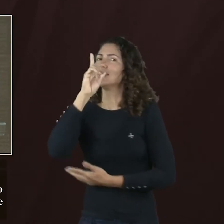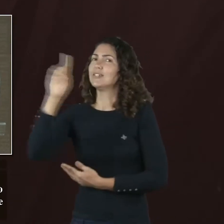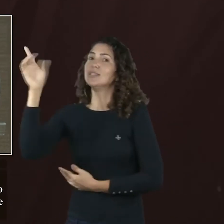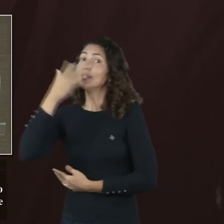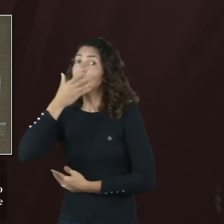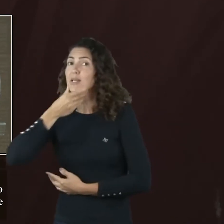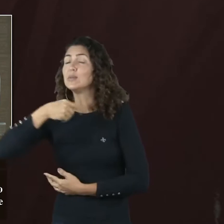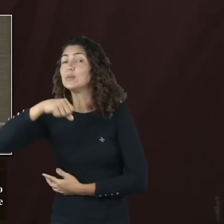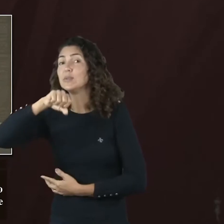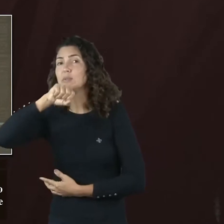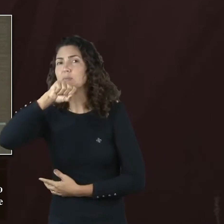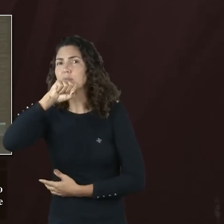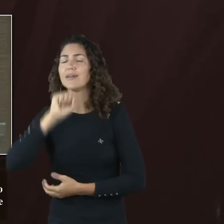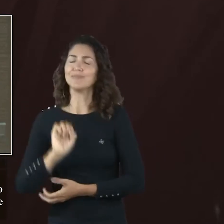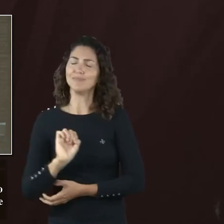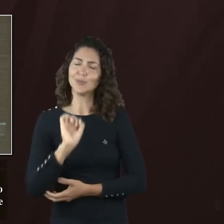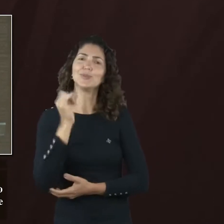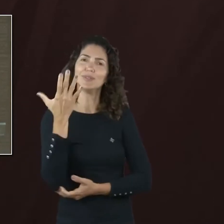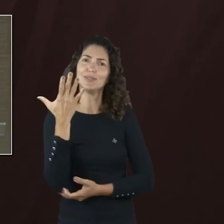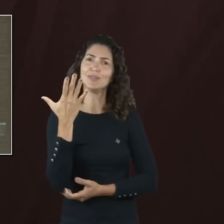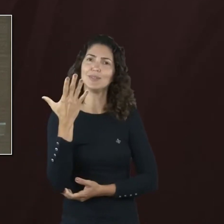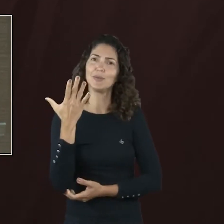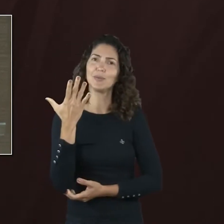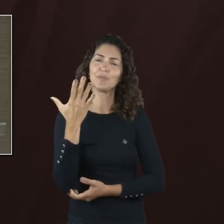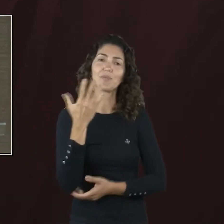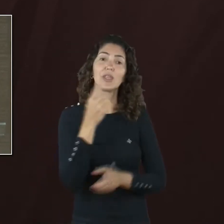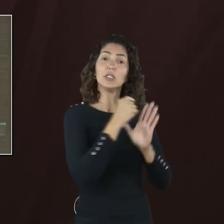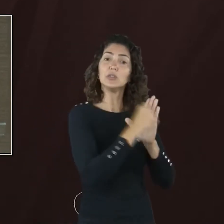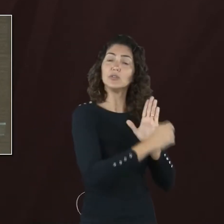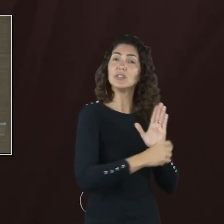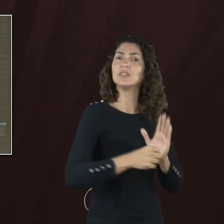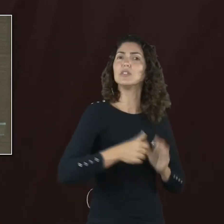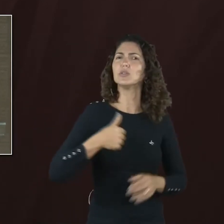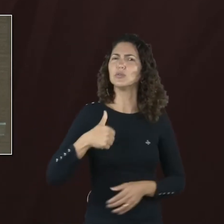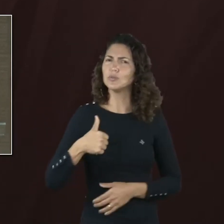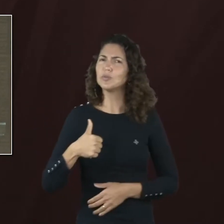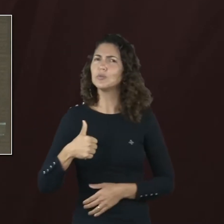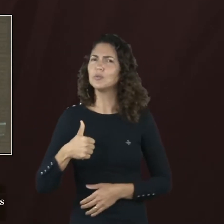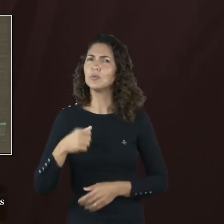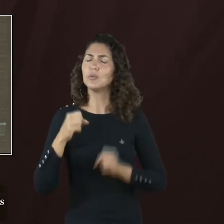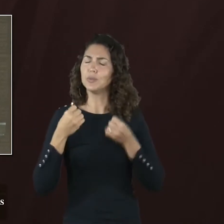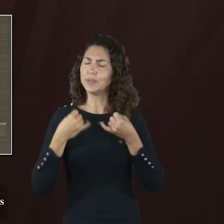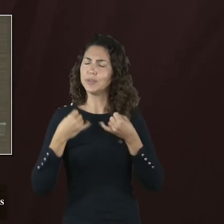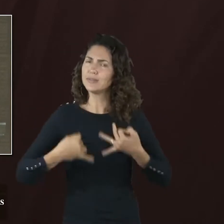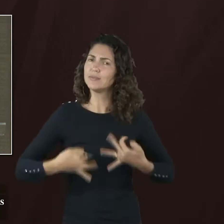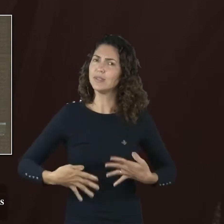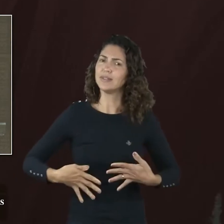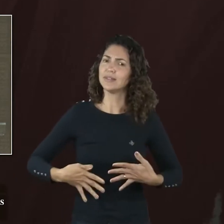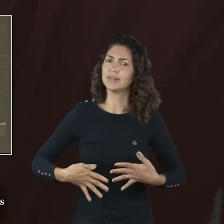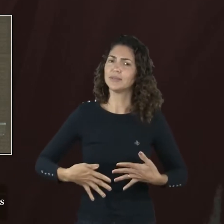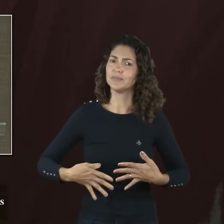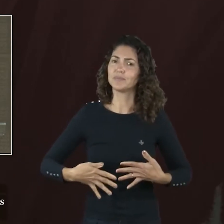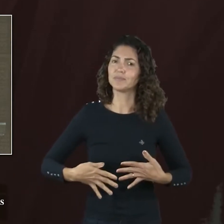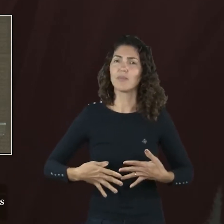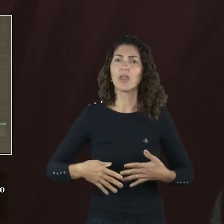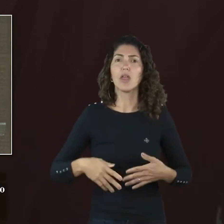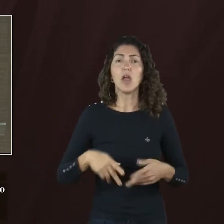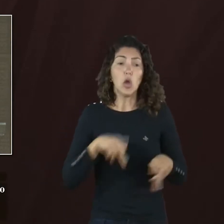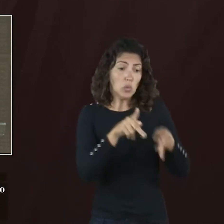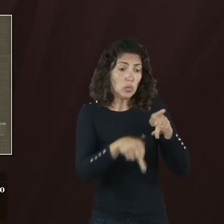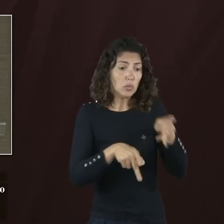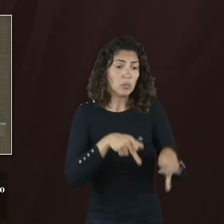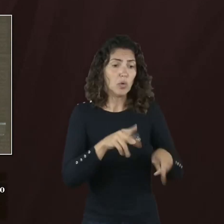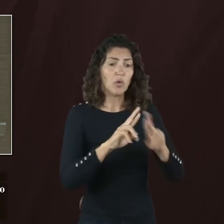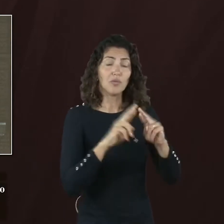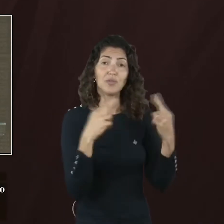1, estavam todos reunidos no mesmo lugar, de repente veio do céu um som como de um vento